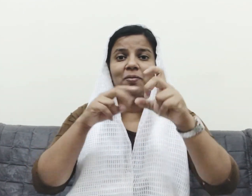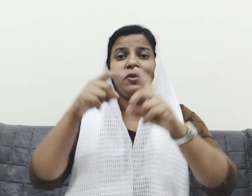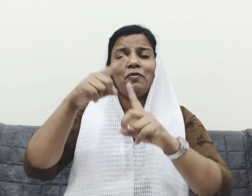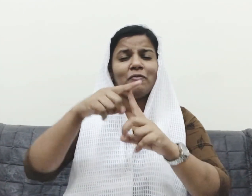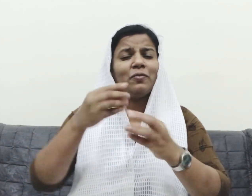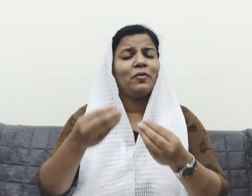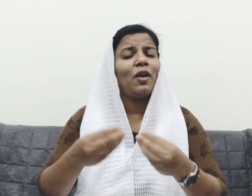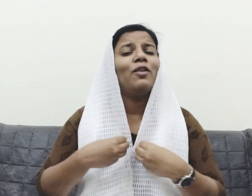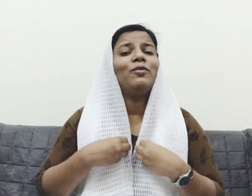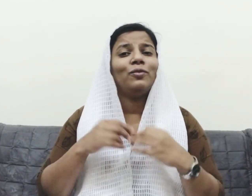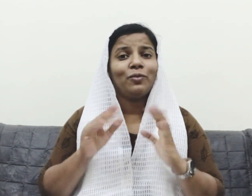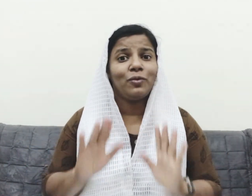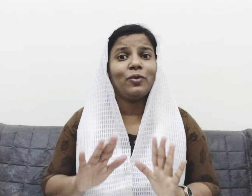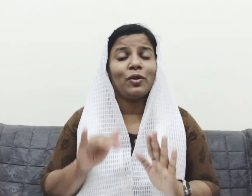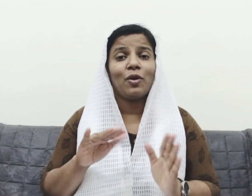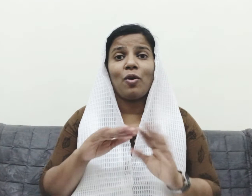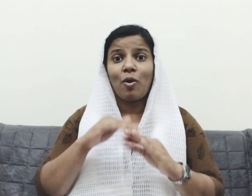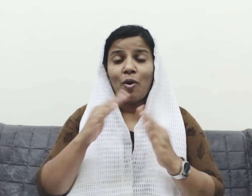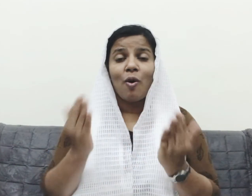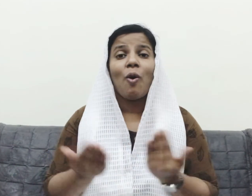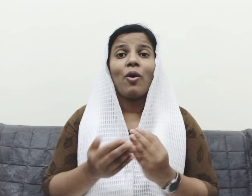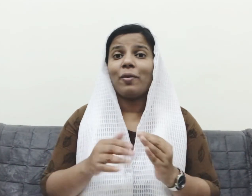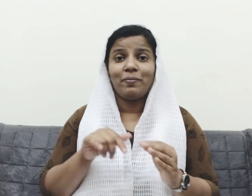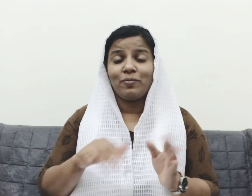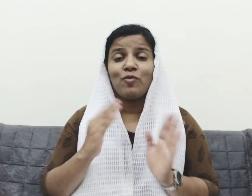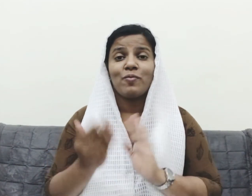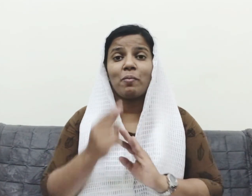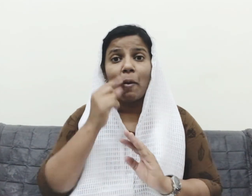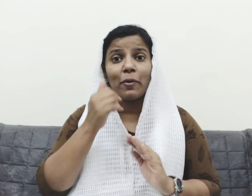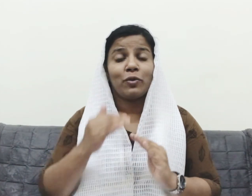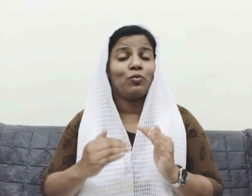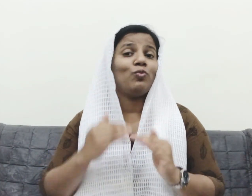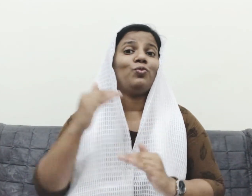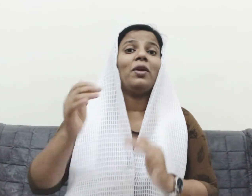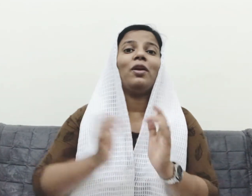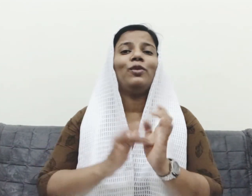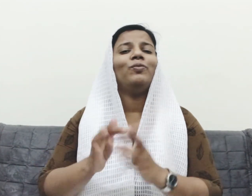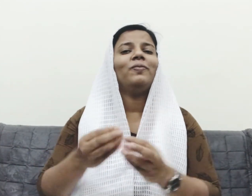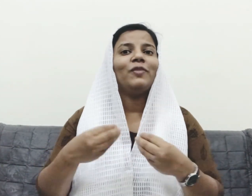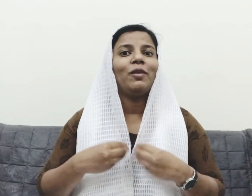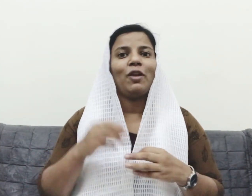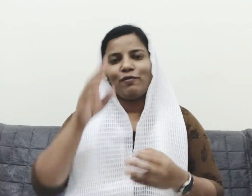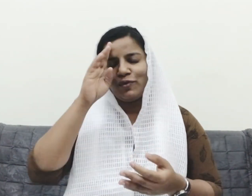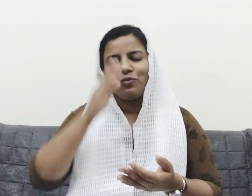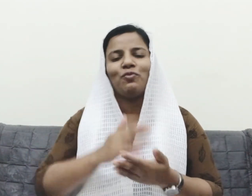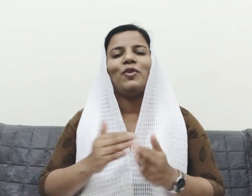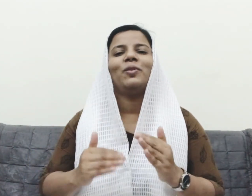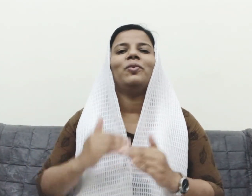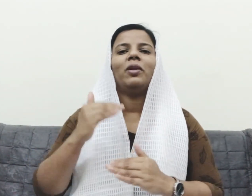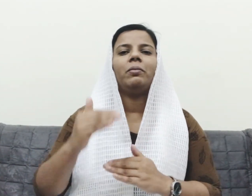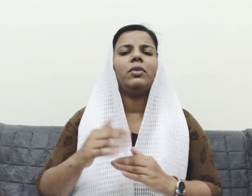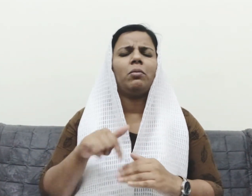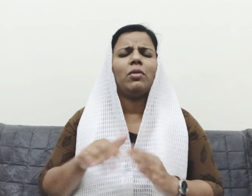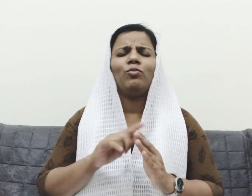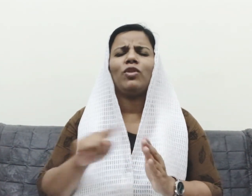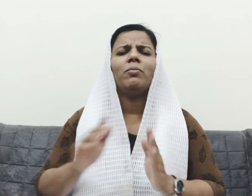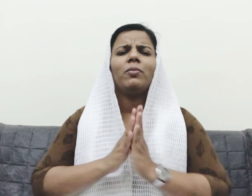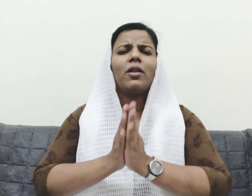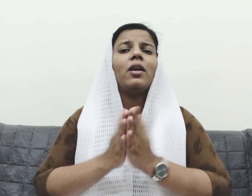എൻ്റെ ഭൂമിയിലെ അപ്പൻ നൽകുന്നതിനേക്കാൾ അധികമായി നന്മ തരുന്ന സ്നേഹമാണ്. അതുകൊണ്ട് പ്രിയപ്പെട്ട ദൈവമക്കളെ, പ്രാർത്ഥിക്കേണ്ടത് എന്താണെന്നറിയോ? പിതാവെ, ഈ ഭൂമിയിൽ